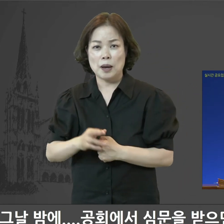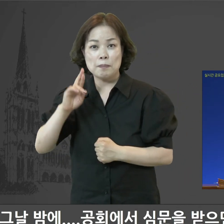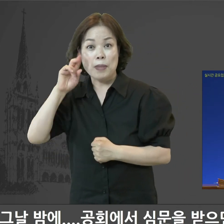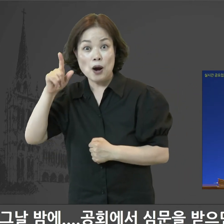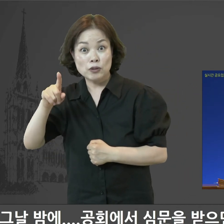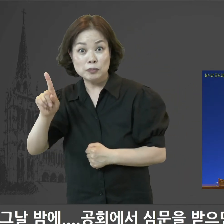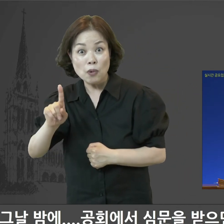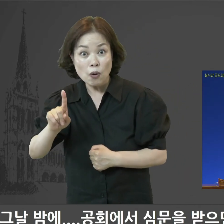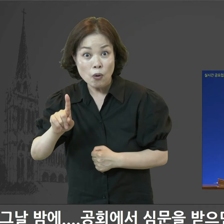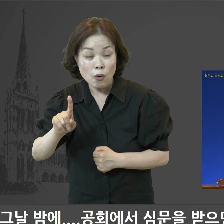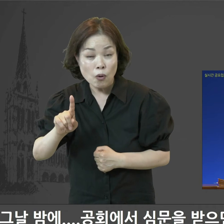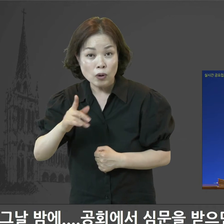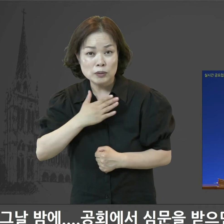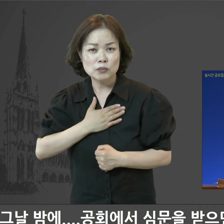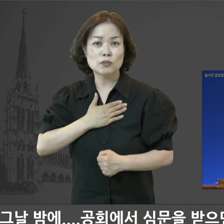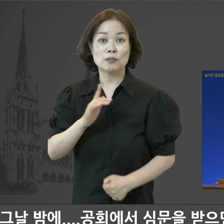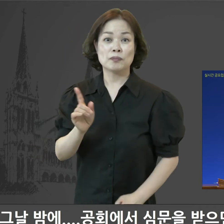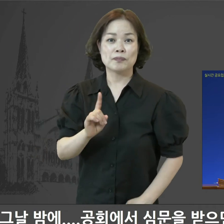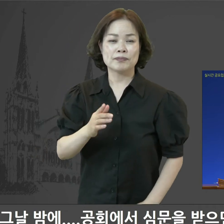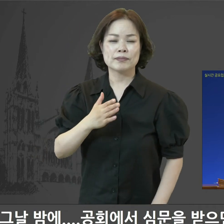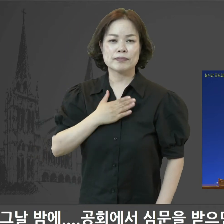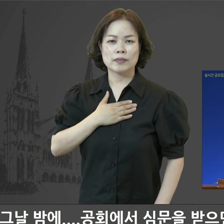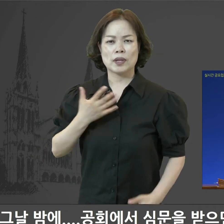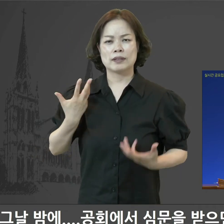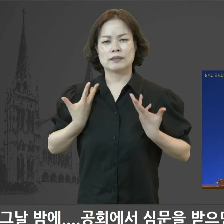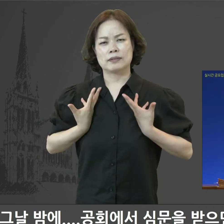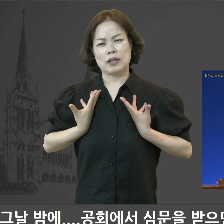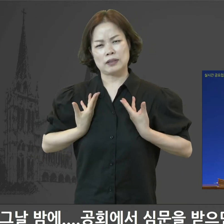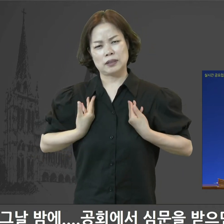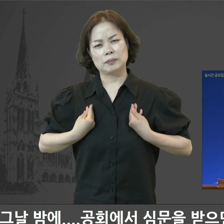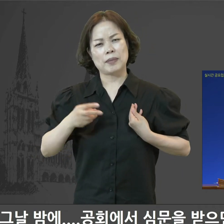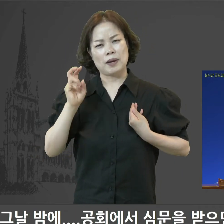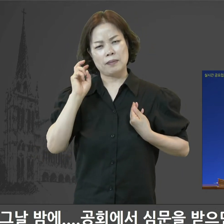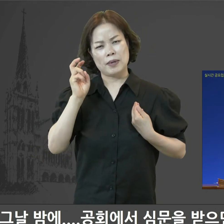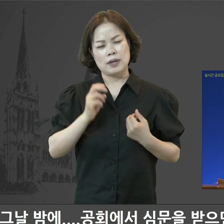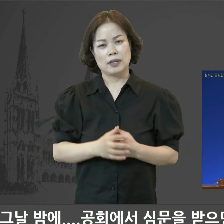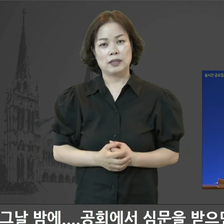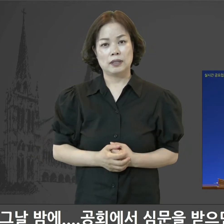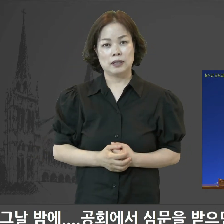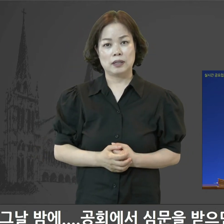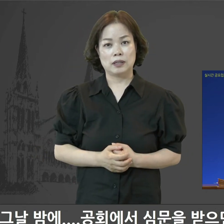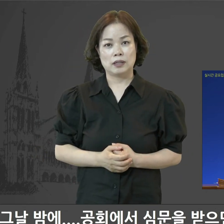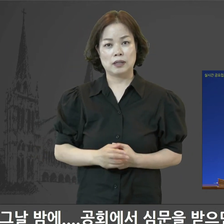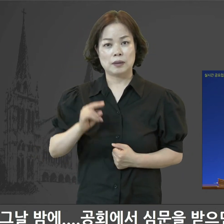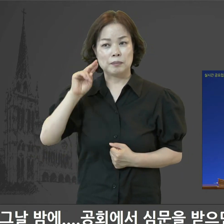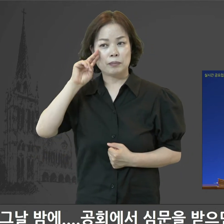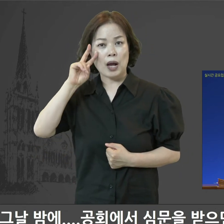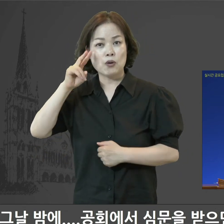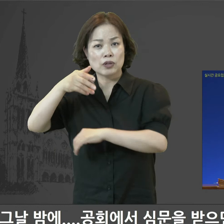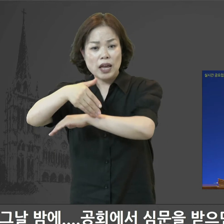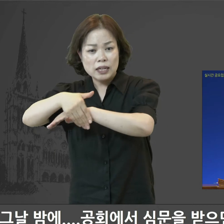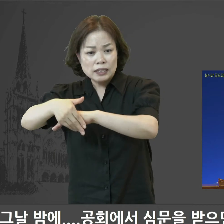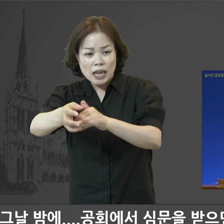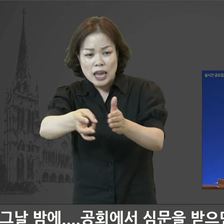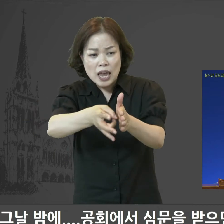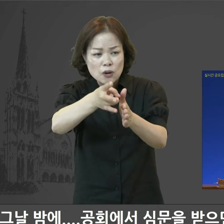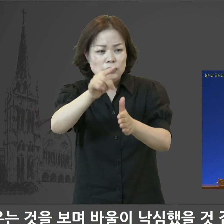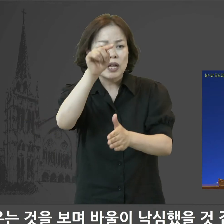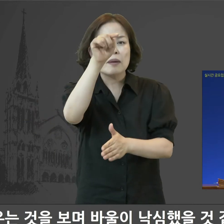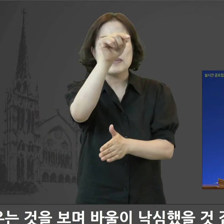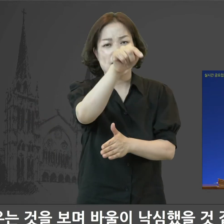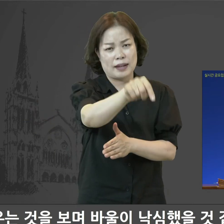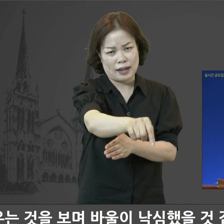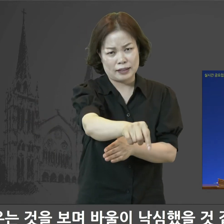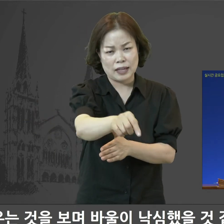했겠습니까? 바울이 저는 낙심했을 것 같아요. 원래 바울의 계획은 예루살렘에